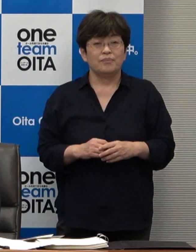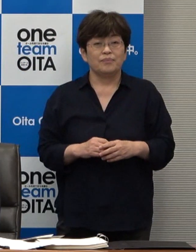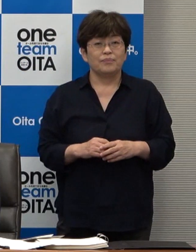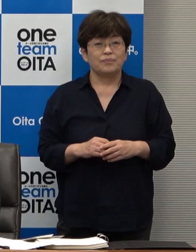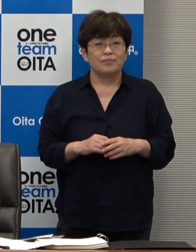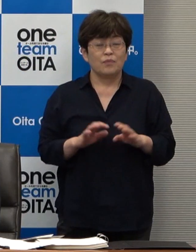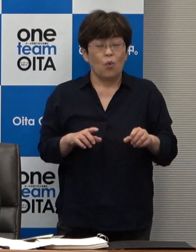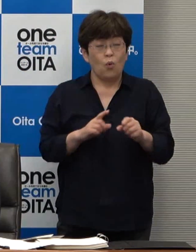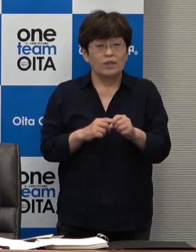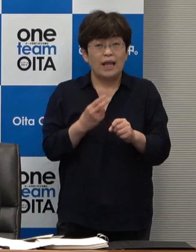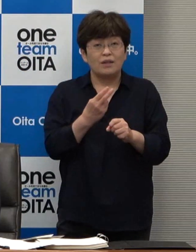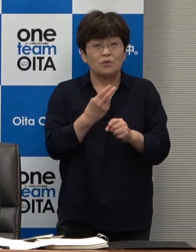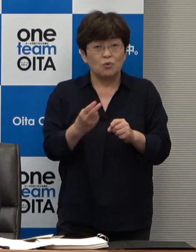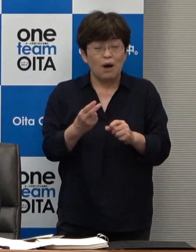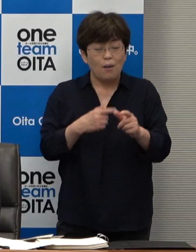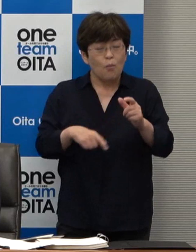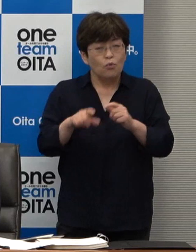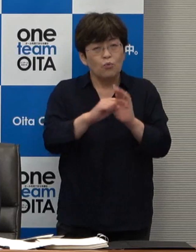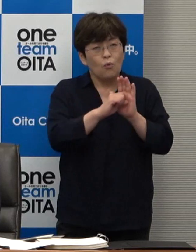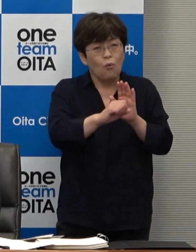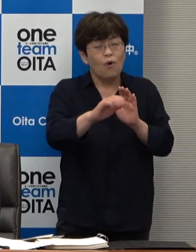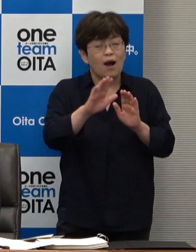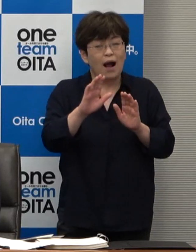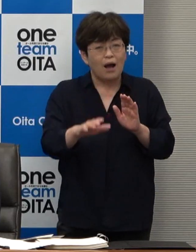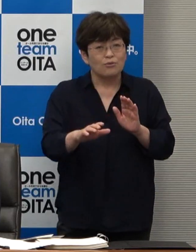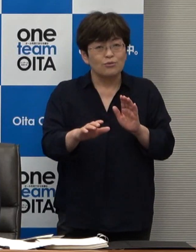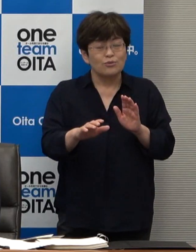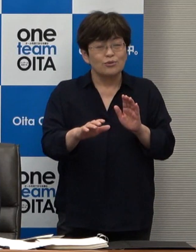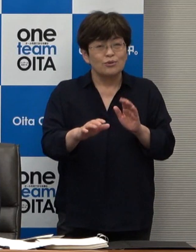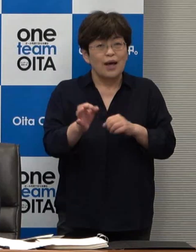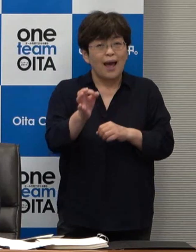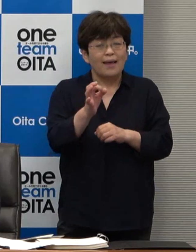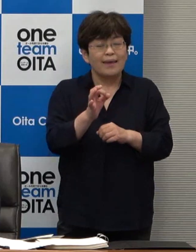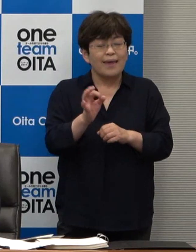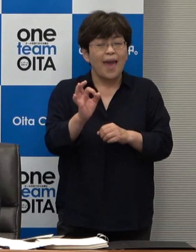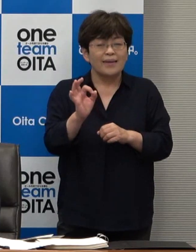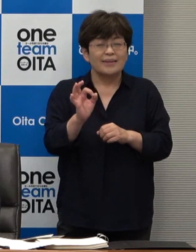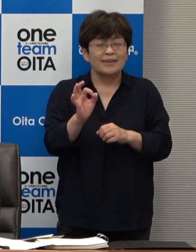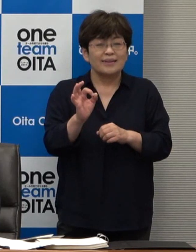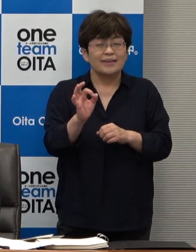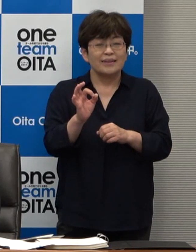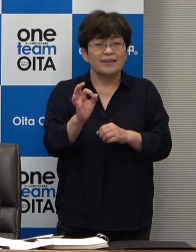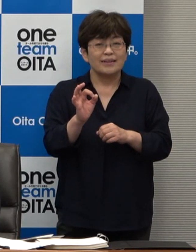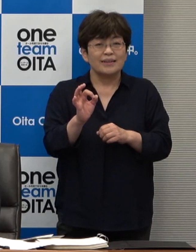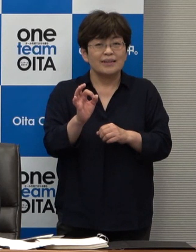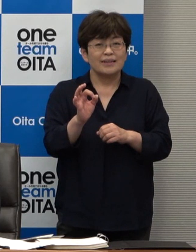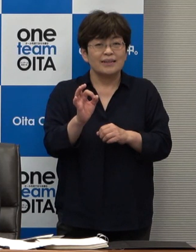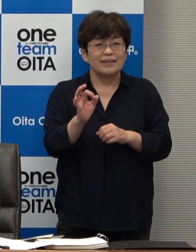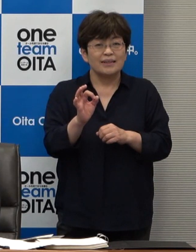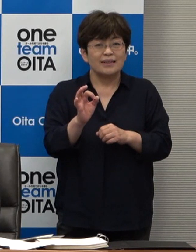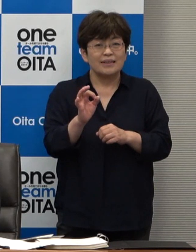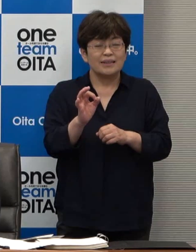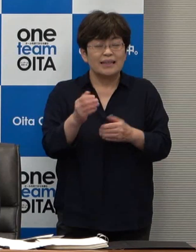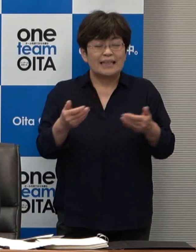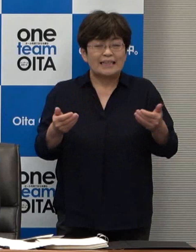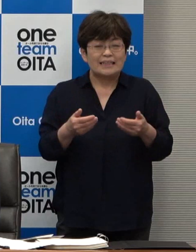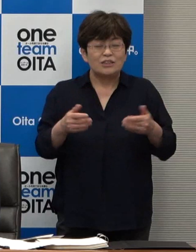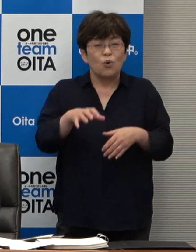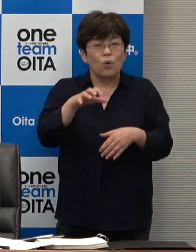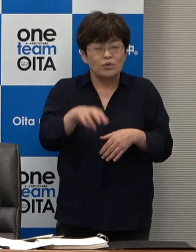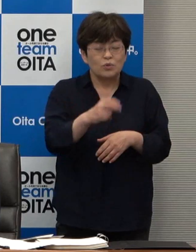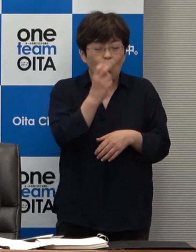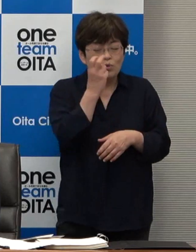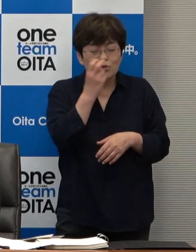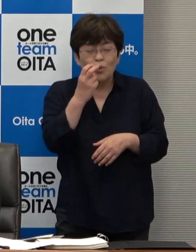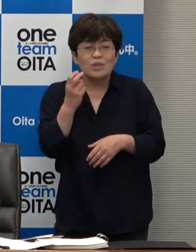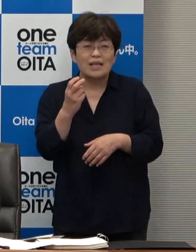のより効率的に、経費が削減できるような、事業手法を検討するための調査を行ってまいります